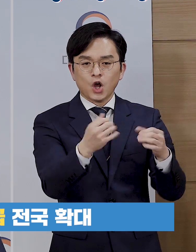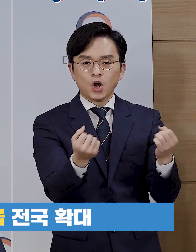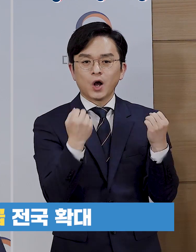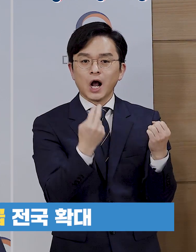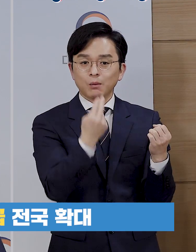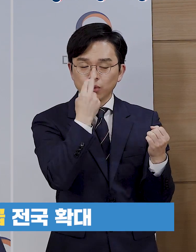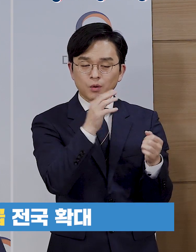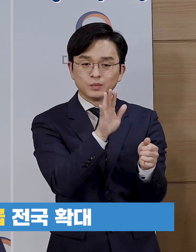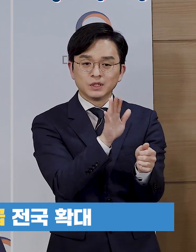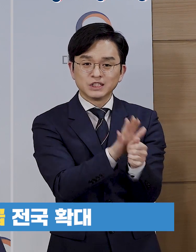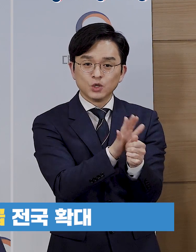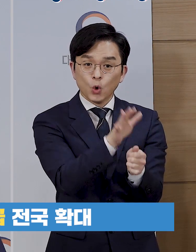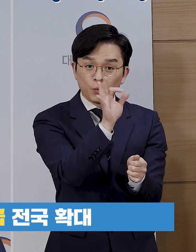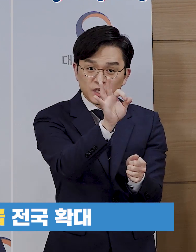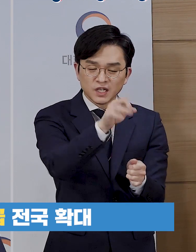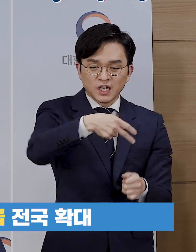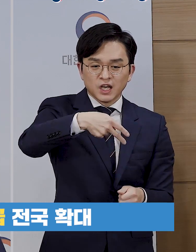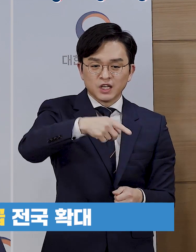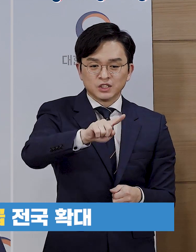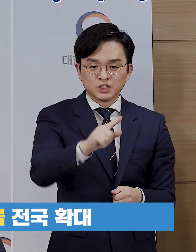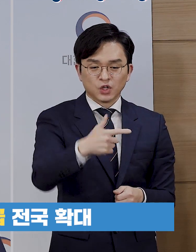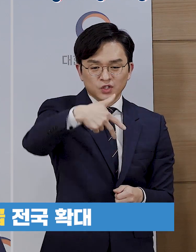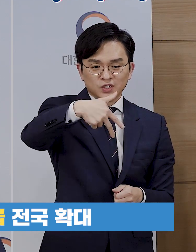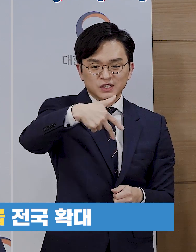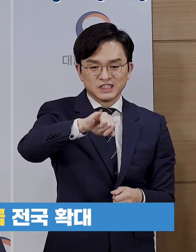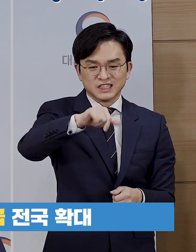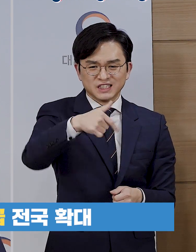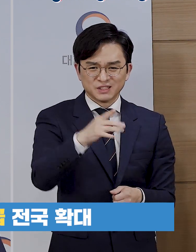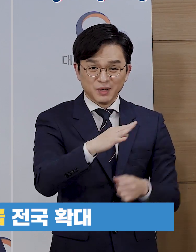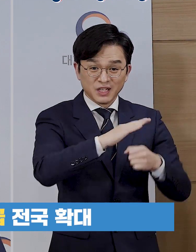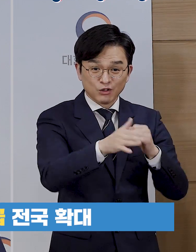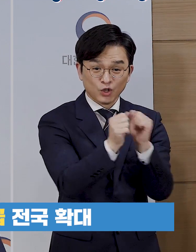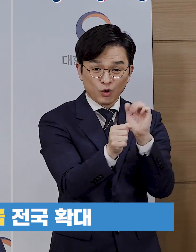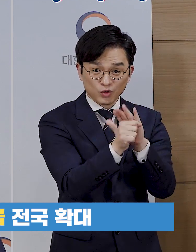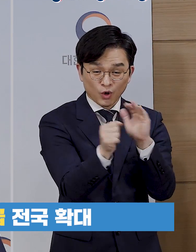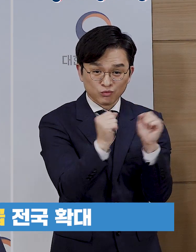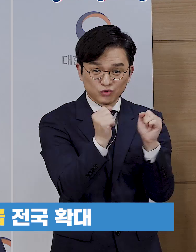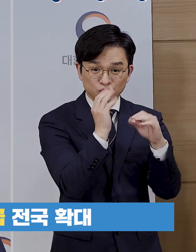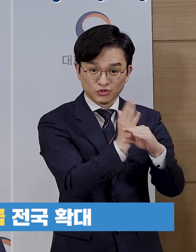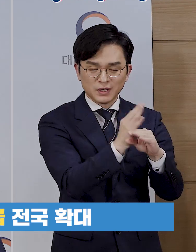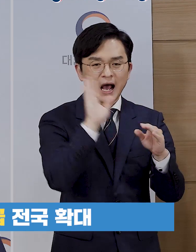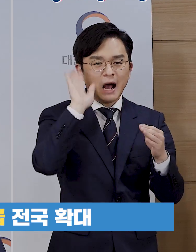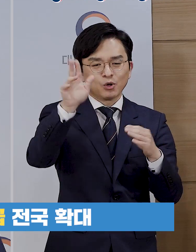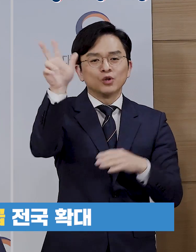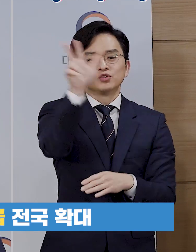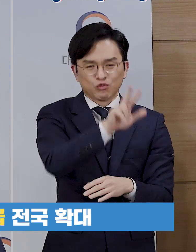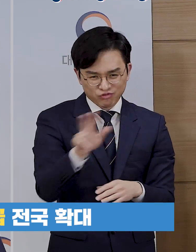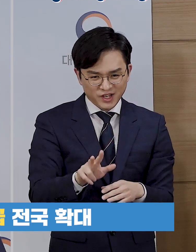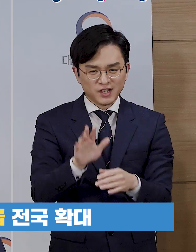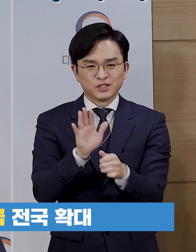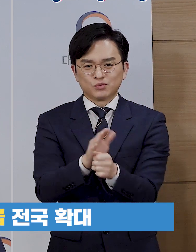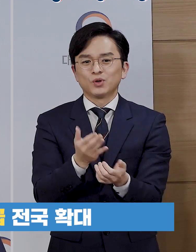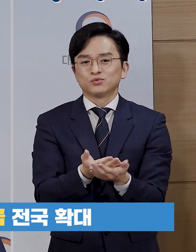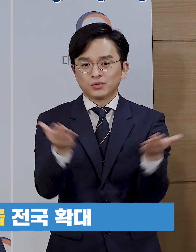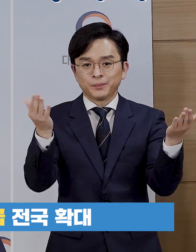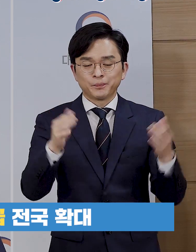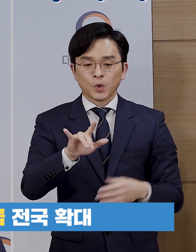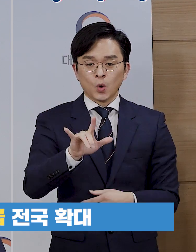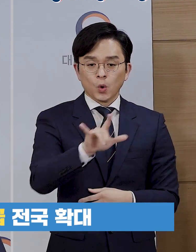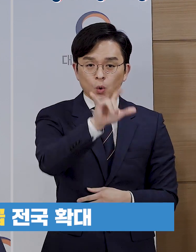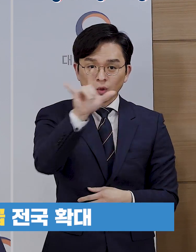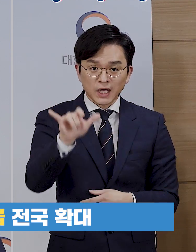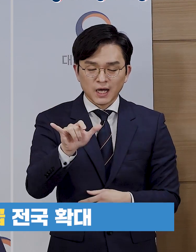경북에만 적용되고 있는 건강보험 진료비 선지급을 전국적으로 확대하겠습니다. 코로나19 환자를